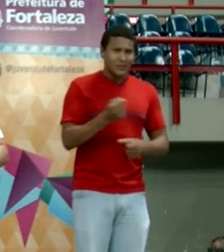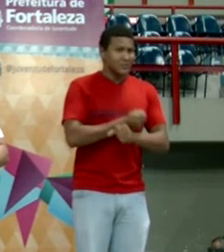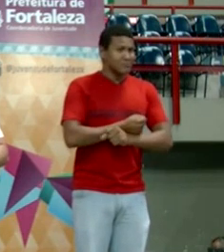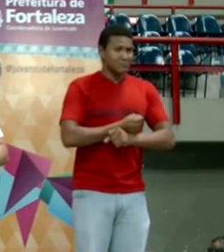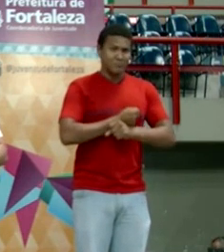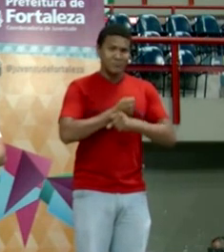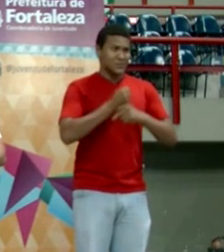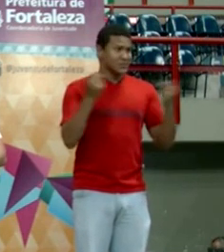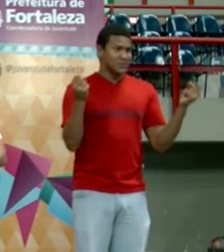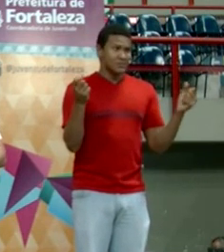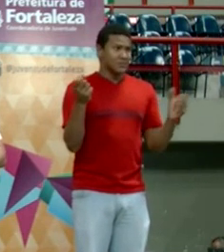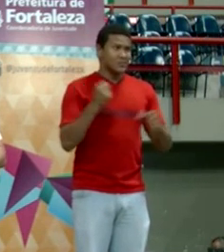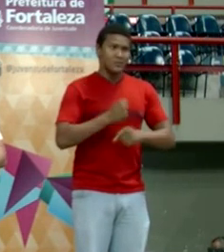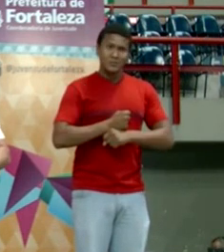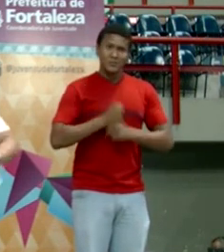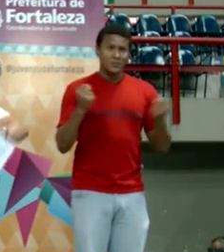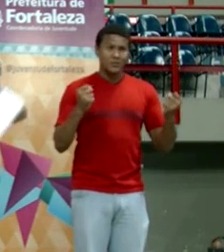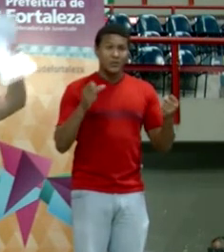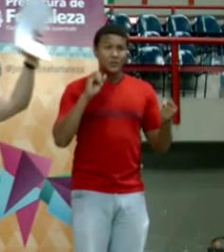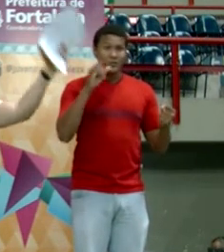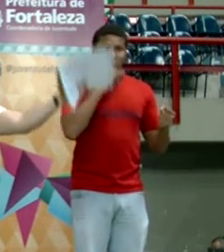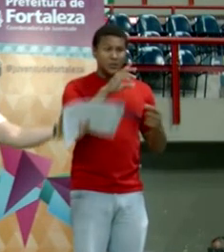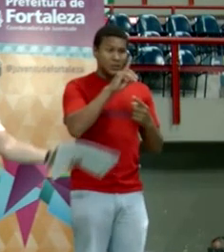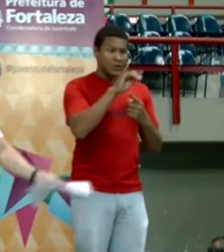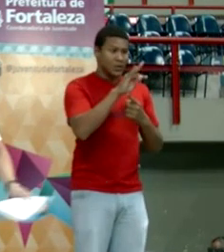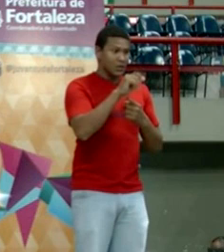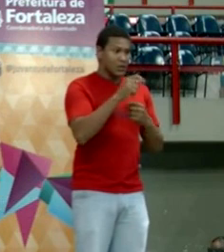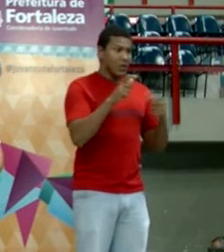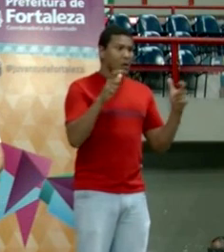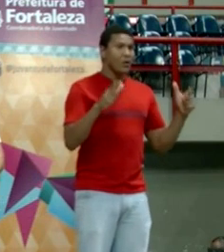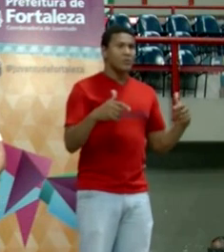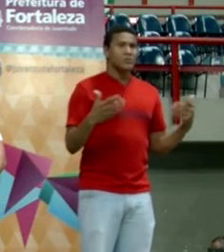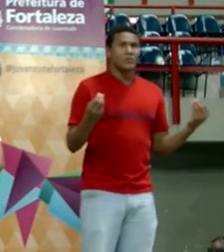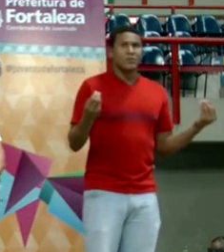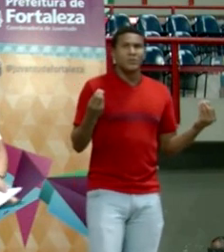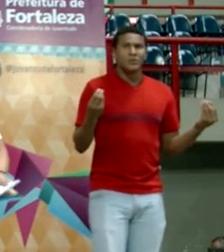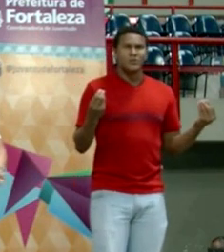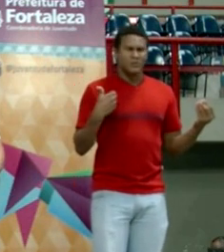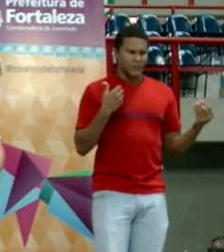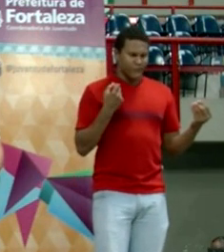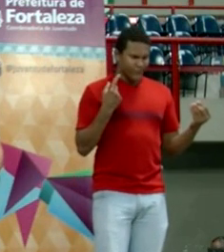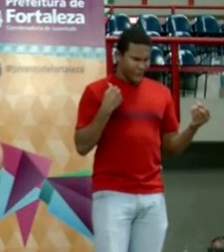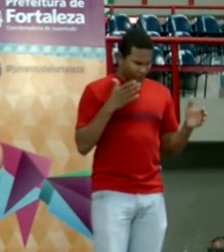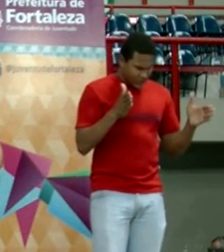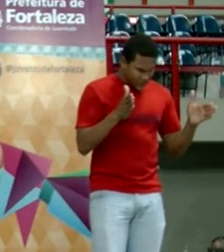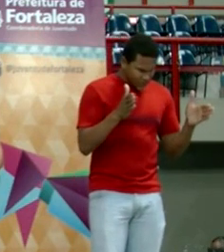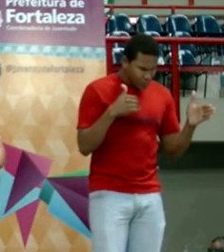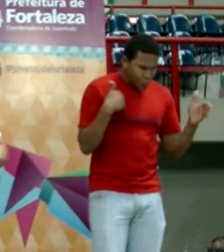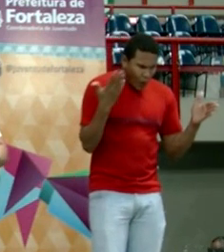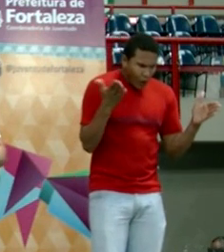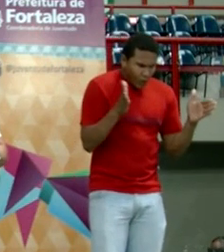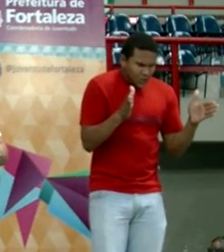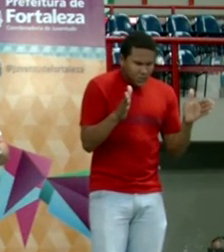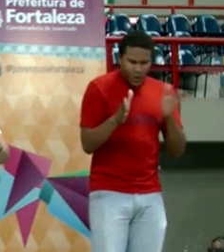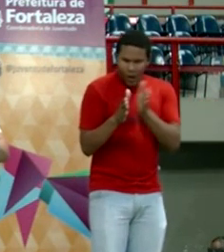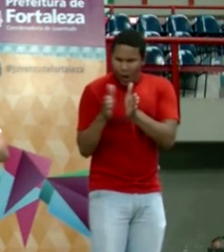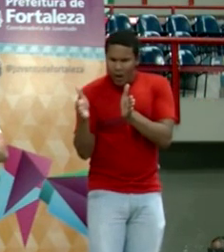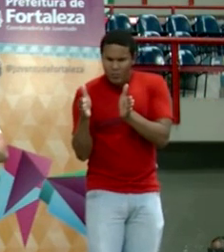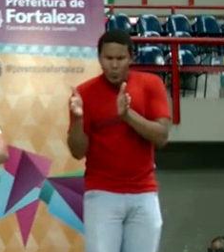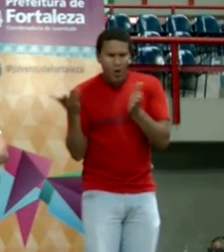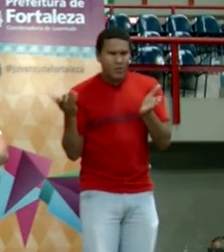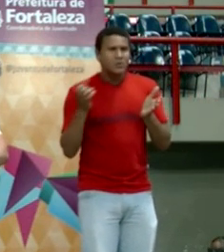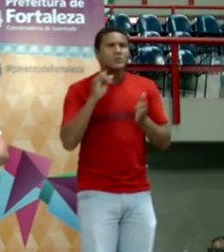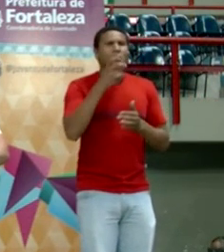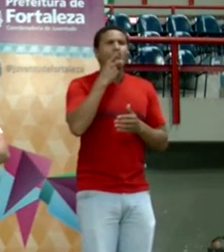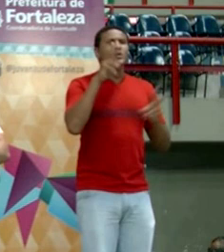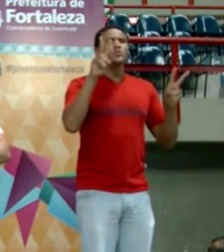Impossible. Porque se eu não botar a data, tu fica perdido onde é que tu tá. Que período é esse que ele está falando? Já pensou se a questão é